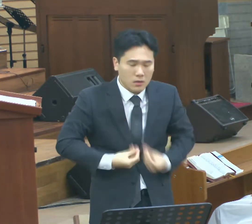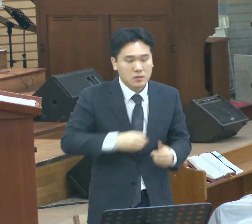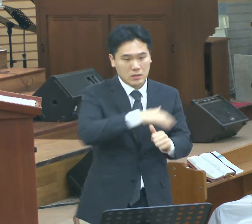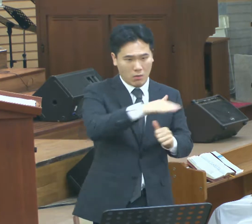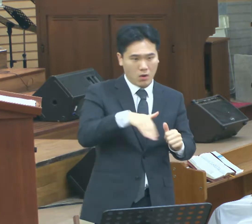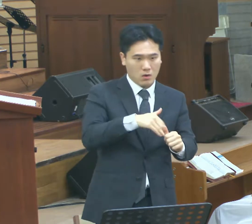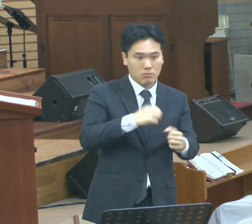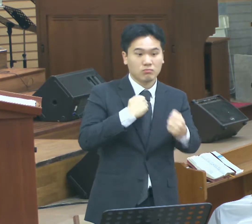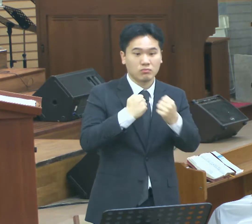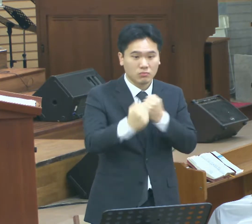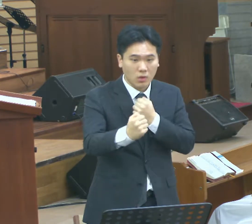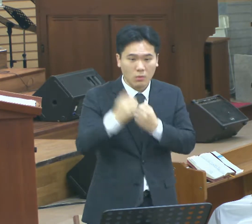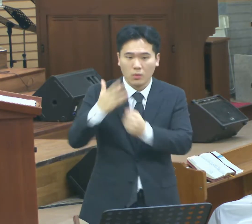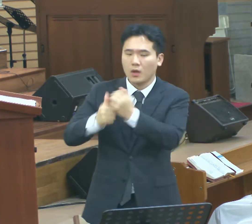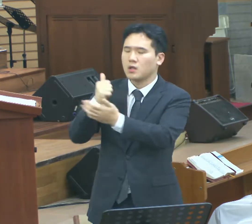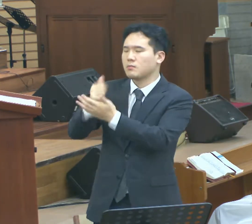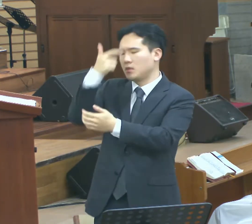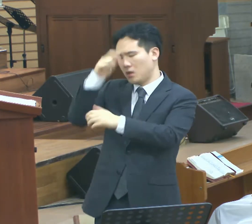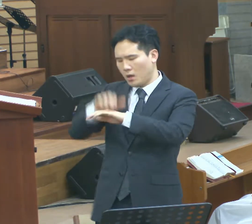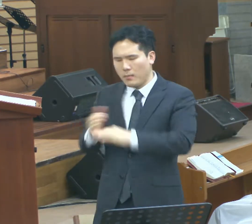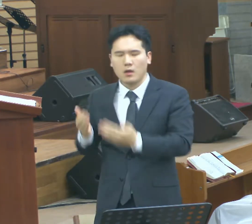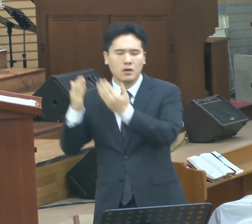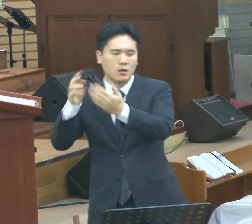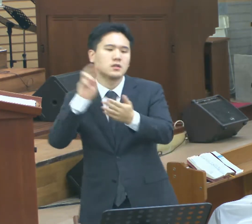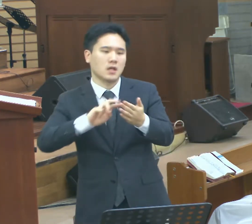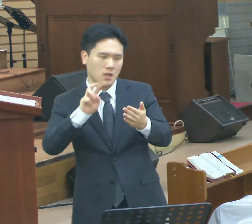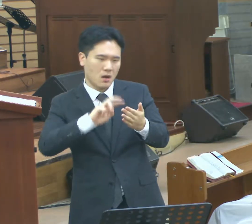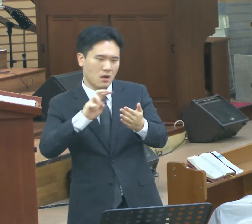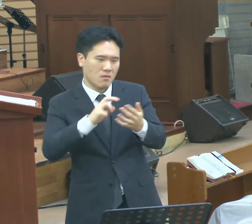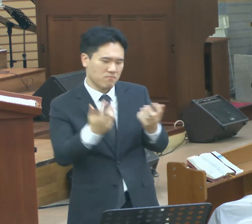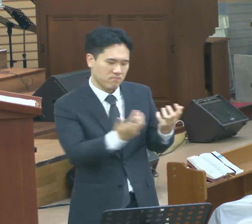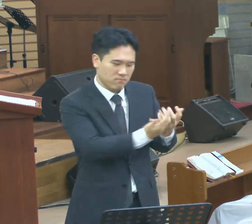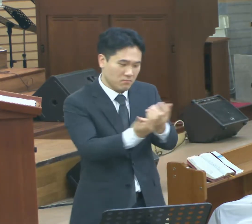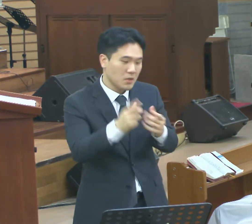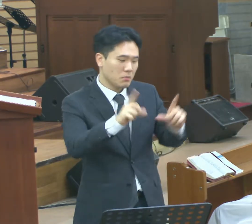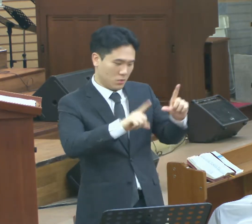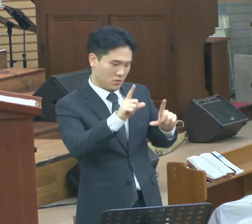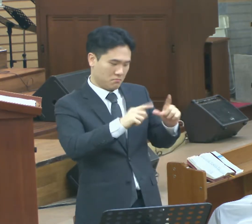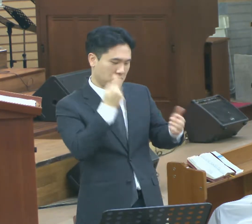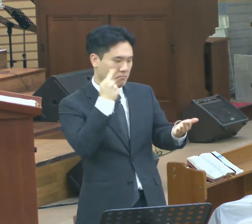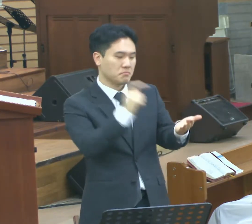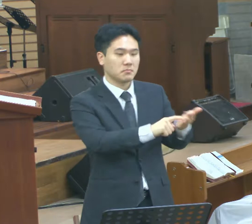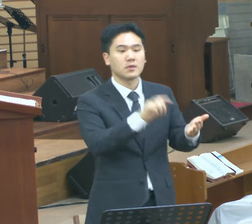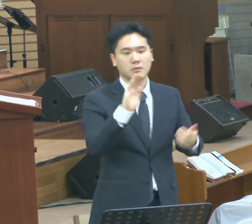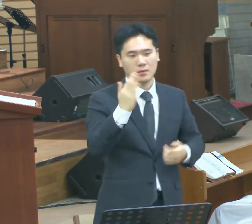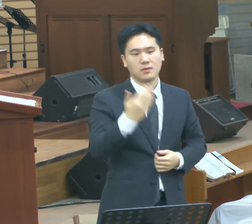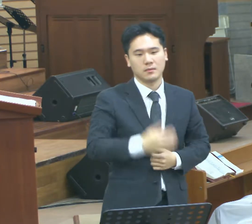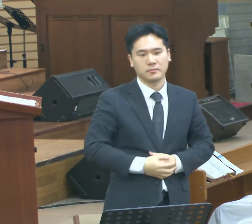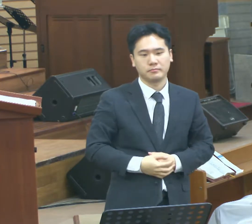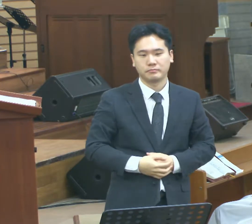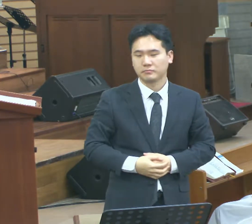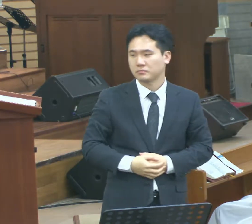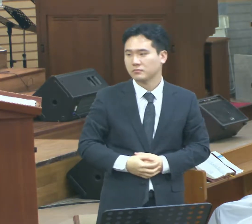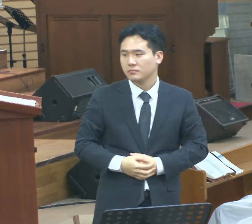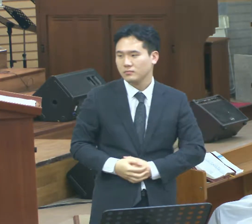1절부터 4절, 여호와를 어떻게 찬양해야 하는가? 자, 다시